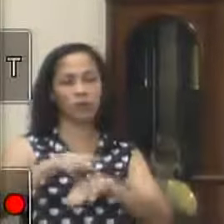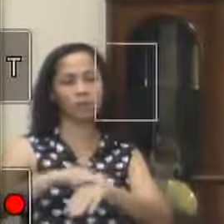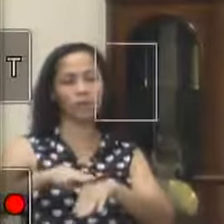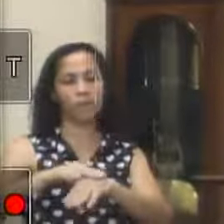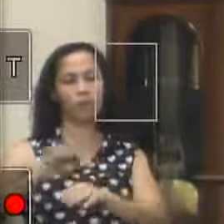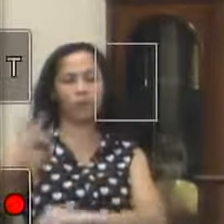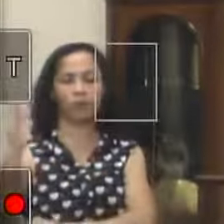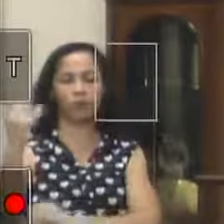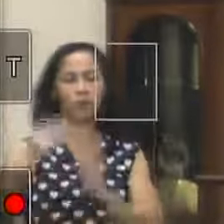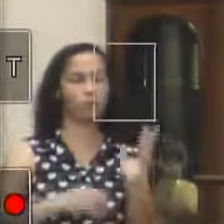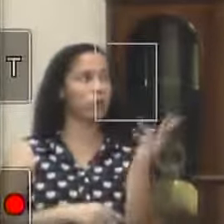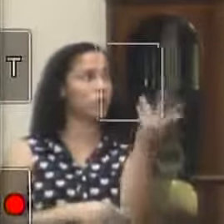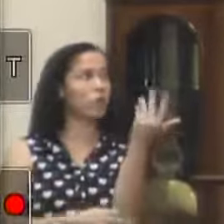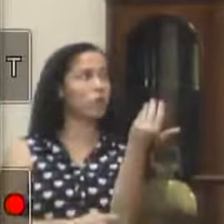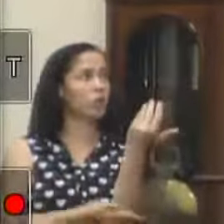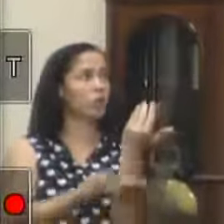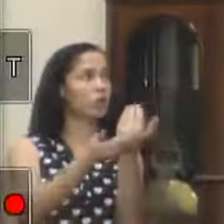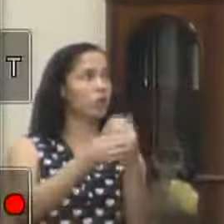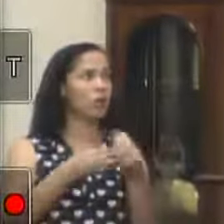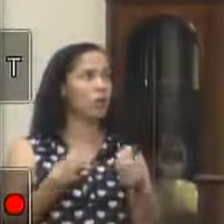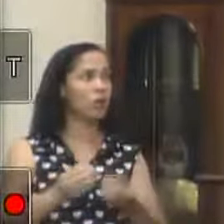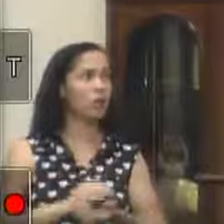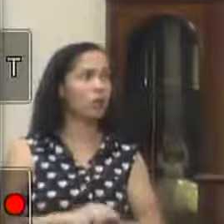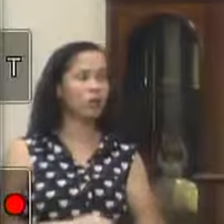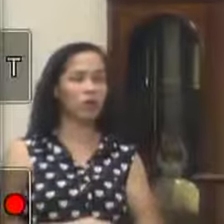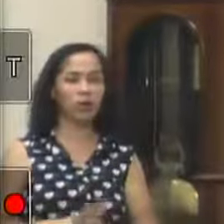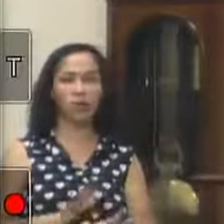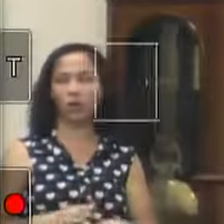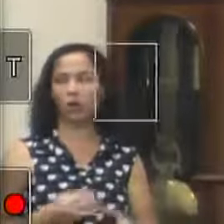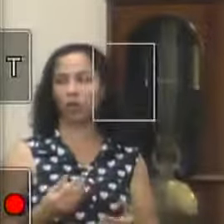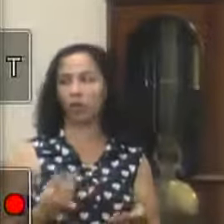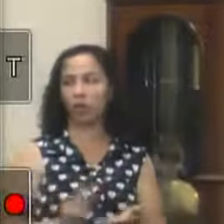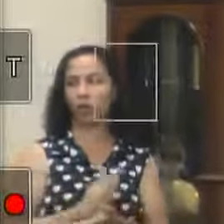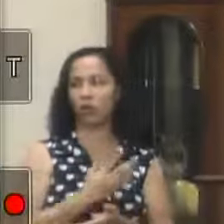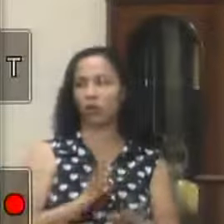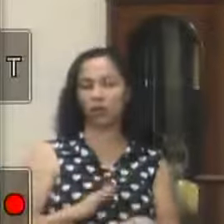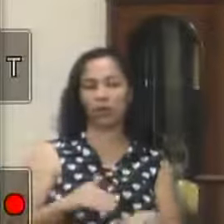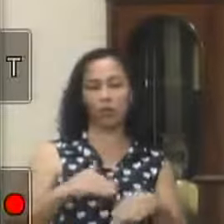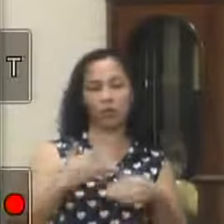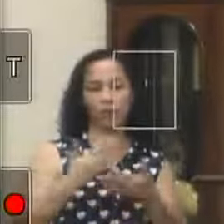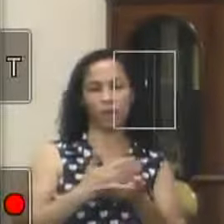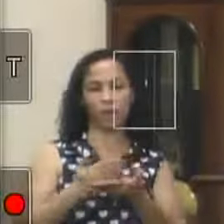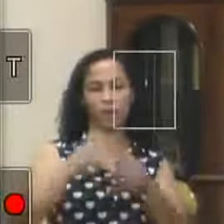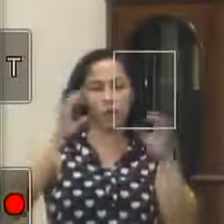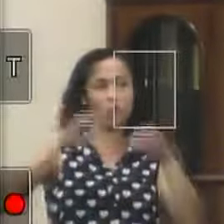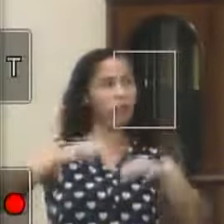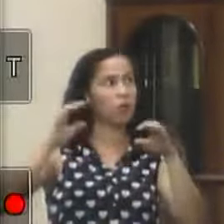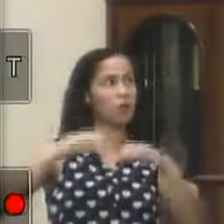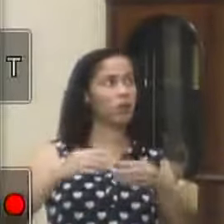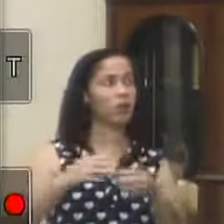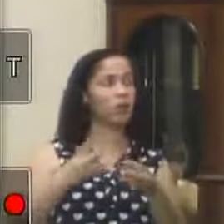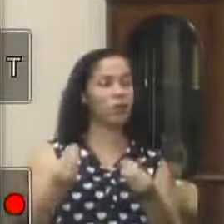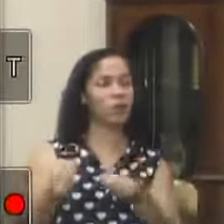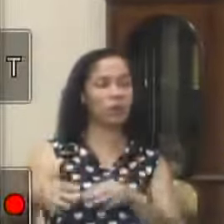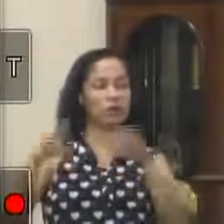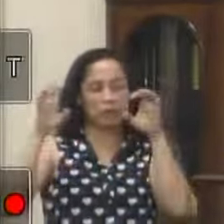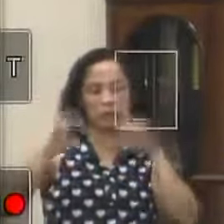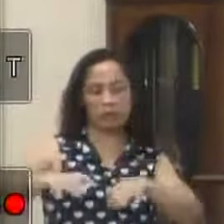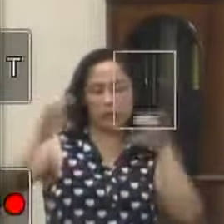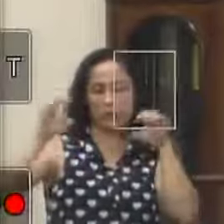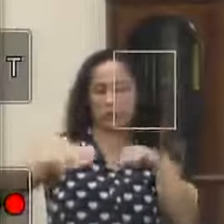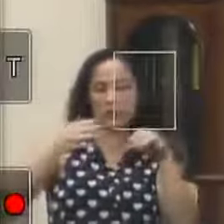né? Quando a gente quer que o mato cresça, que é na seca, ele não cresce. Aí agora, nessas chuvas que estão assim, desde dezembro, acontecendo muita chuva,